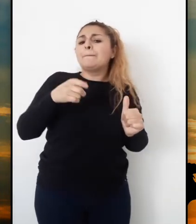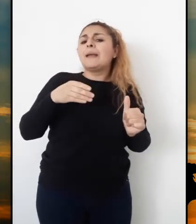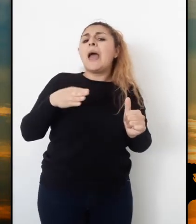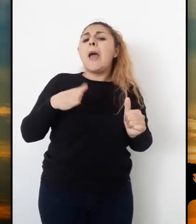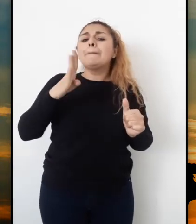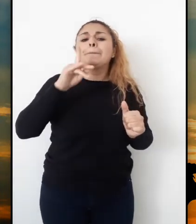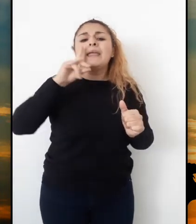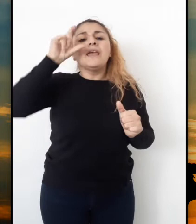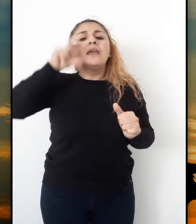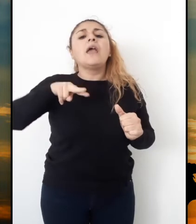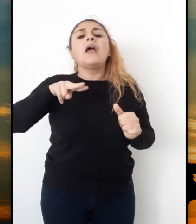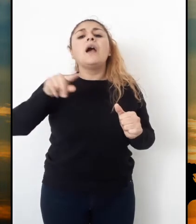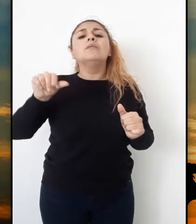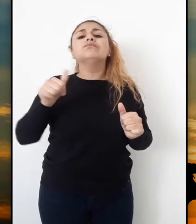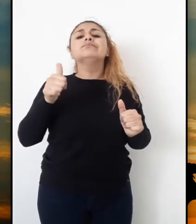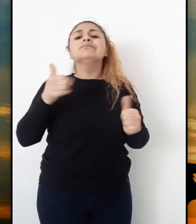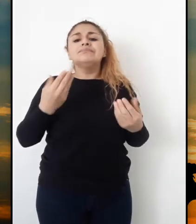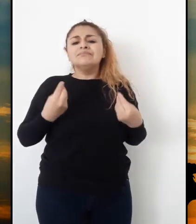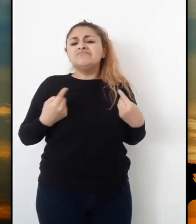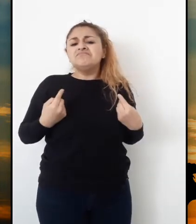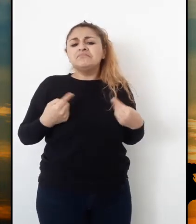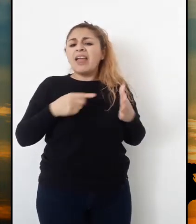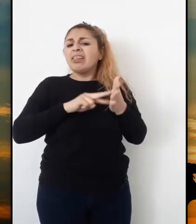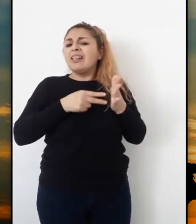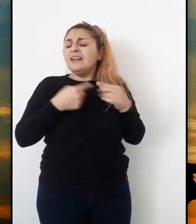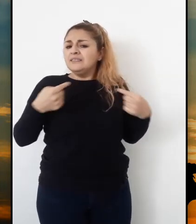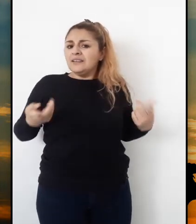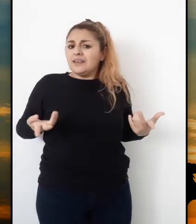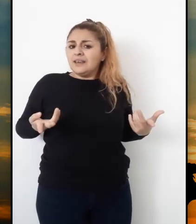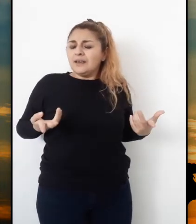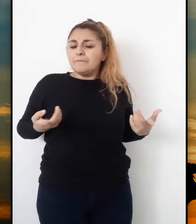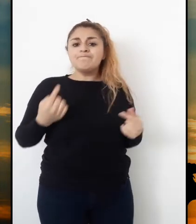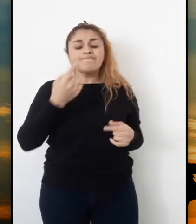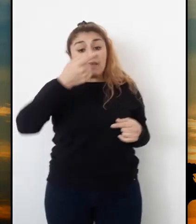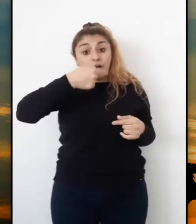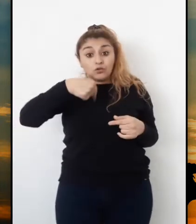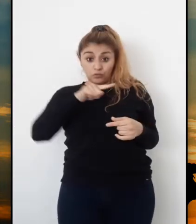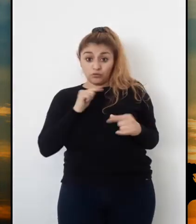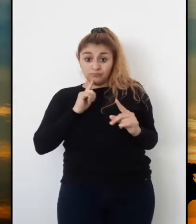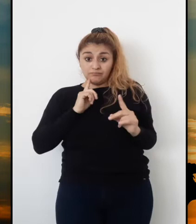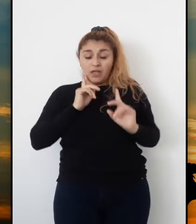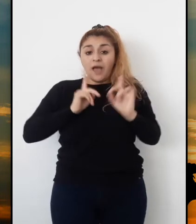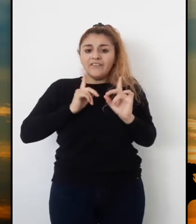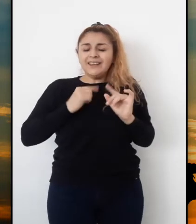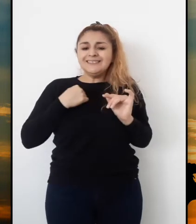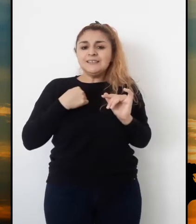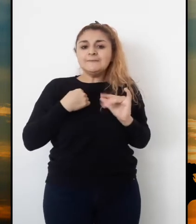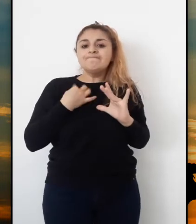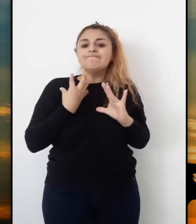totalement différente de la compréhension de Dieu par rapport au bien. Nuestra comprensión del